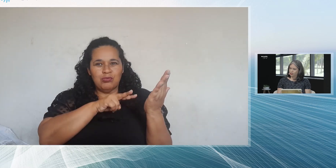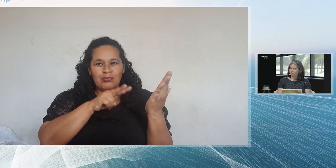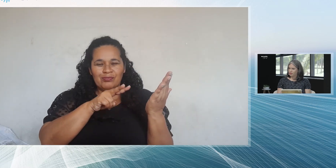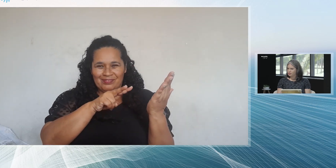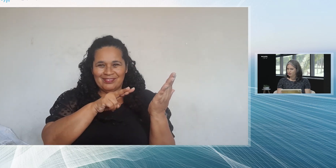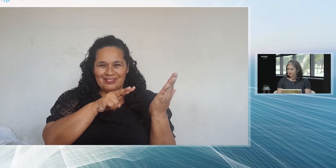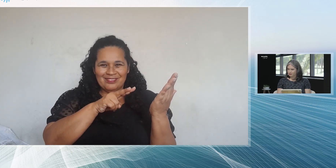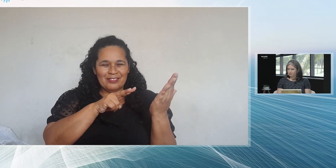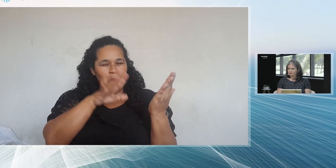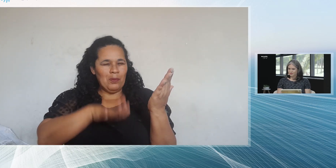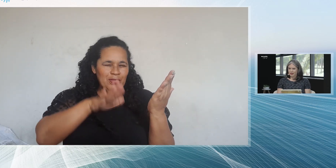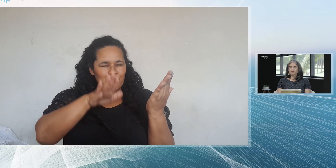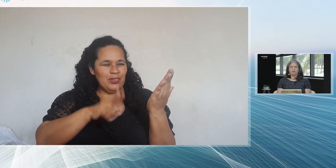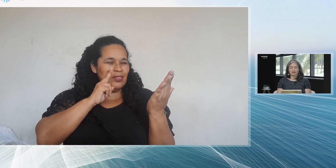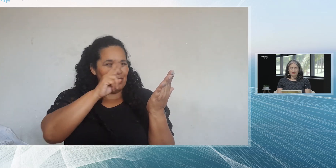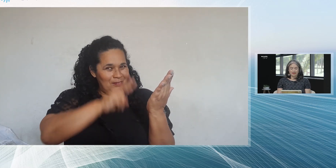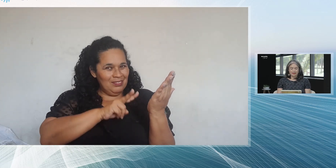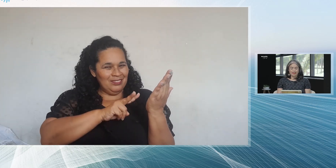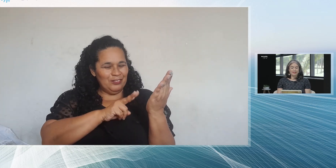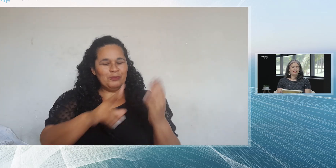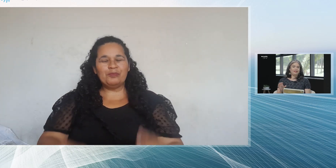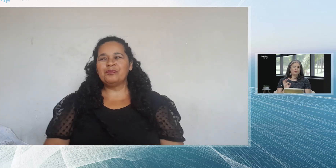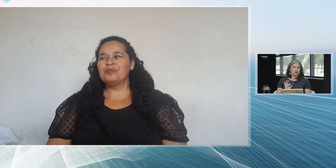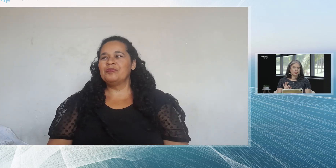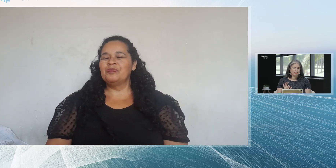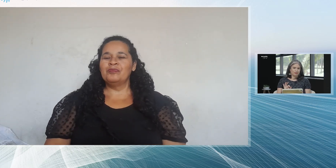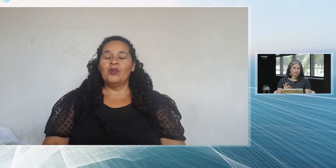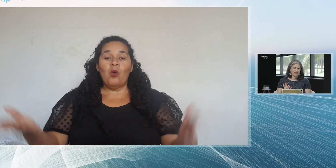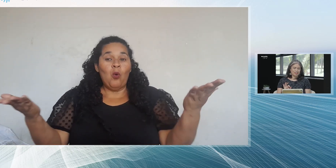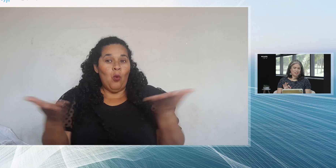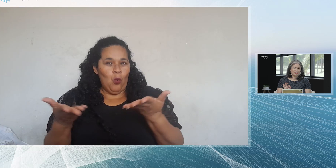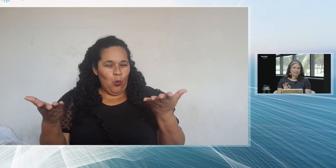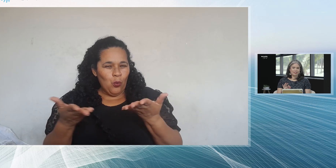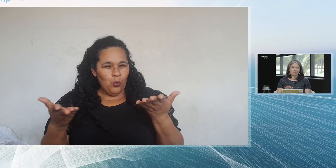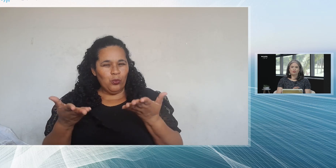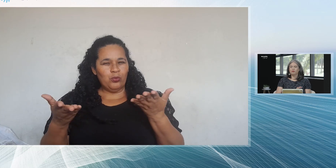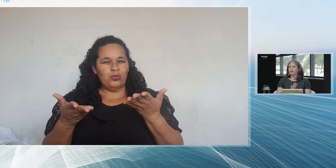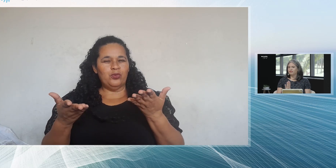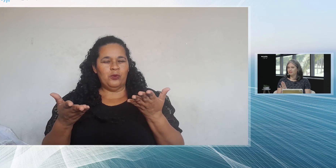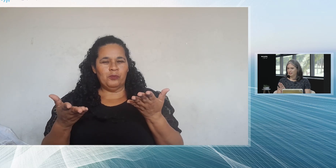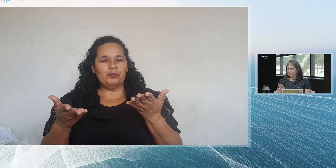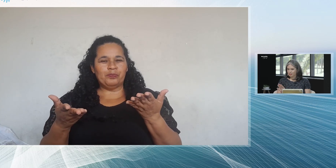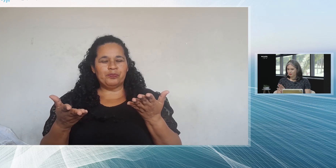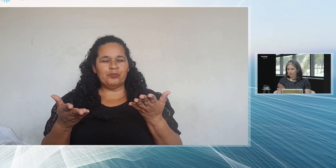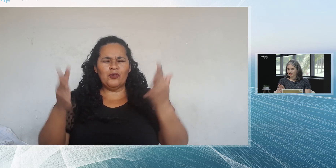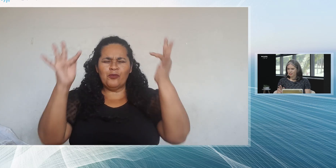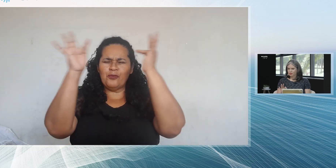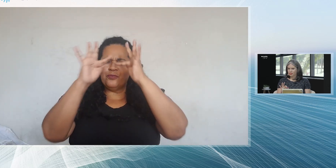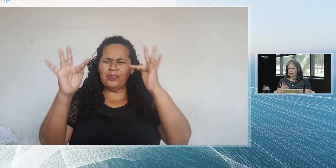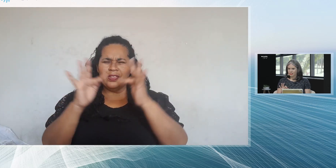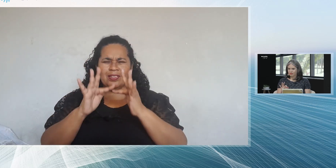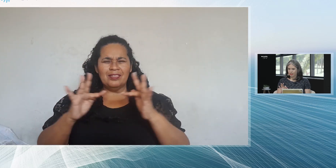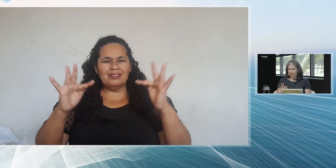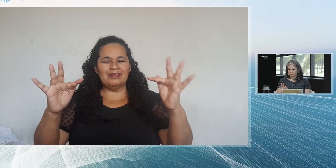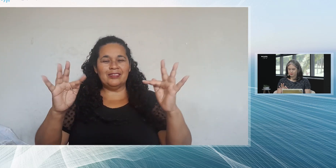tô lendo aqui de vez em quando, tá? E hoje a gente está aqui super feliz porque